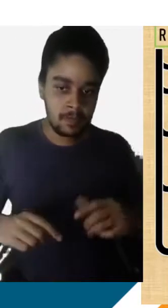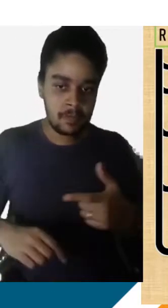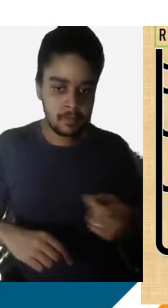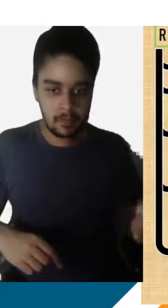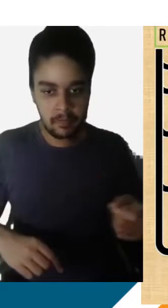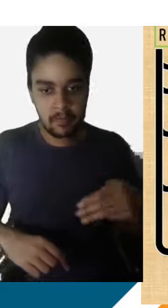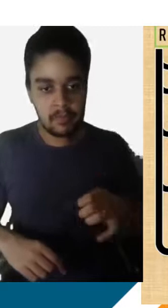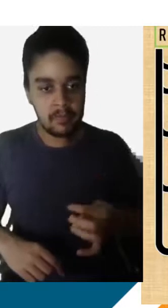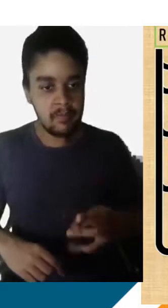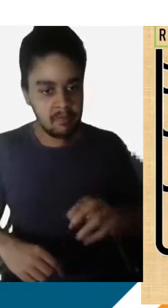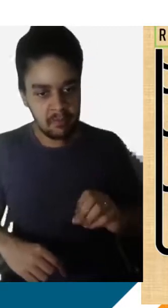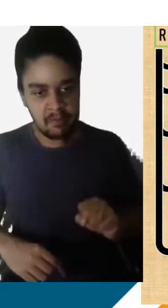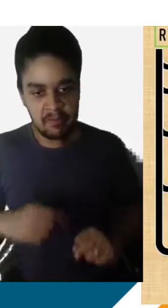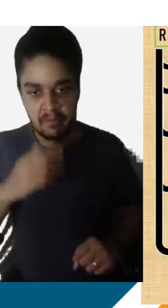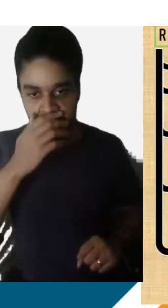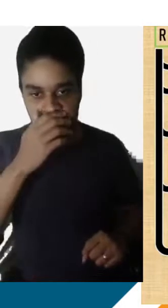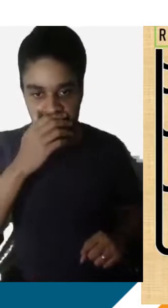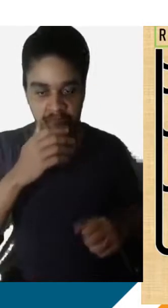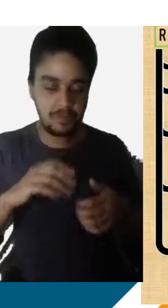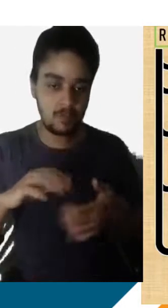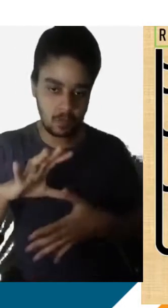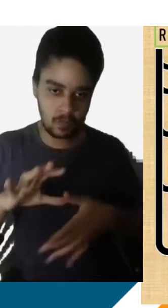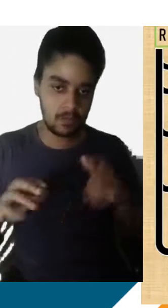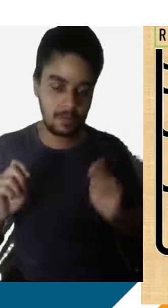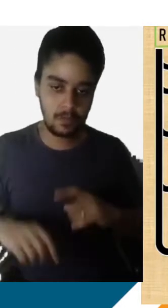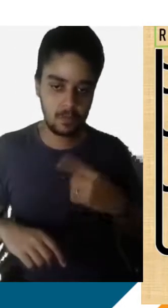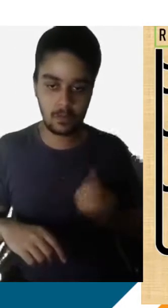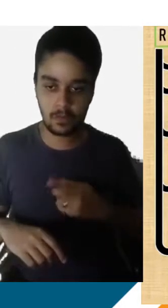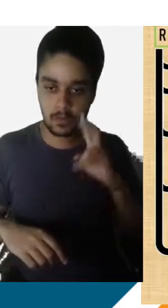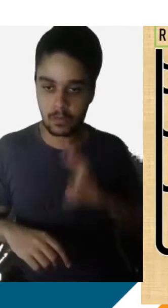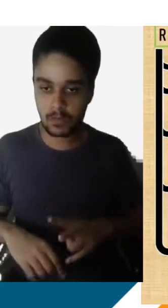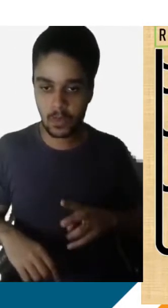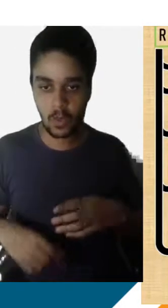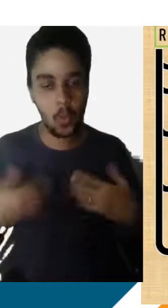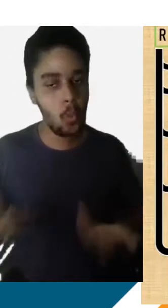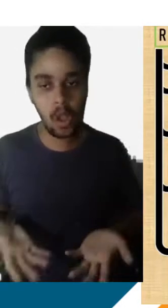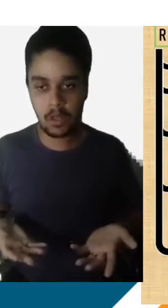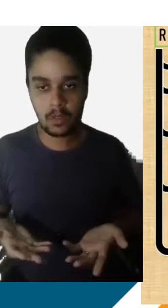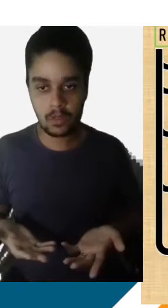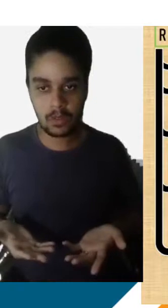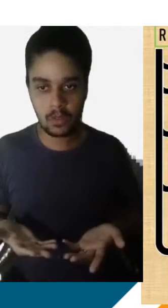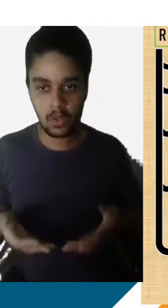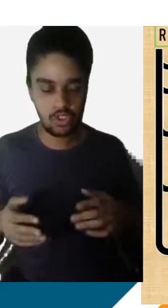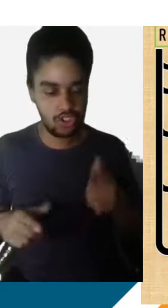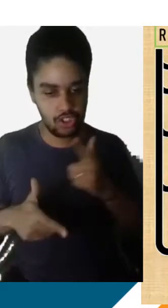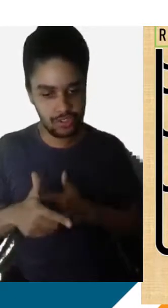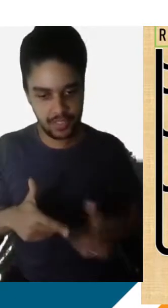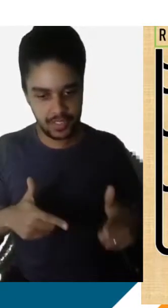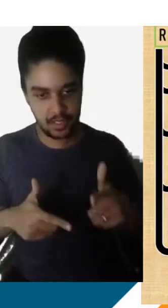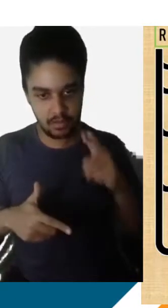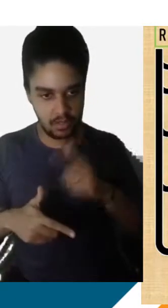menos de 200 metros. E aqui nesse mapa a gente pode ver quais foram